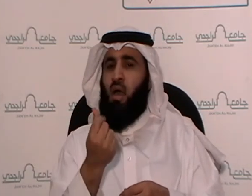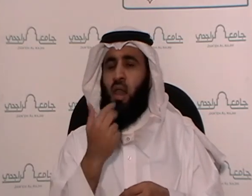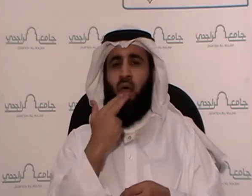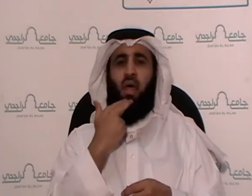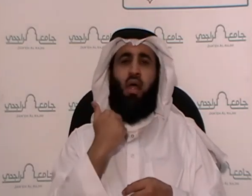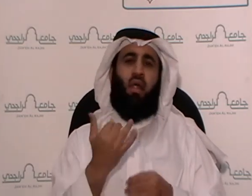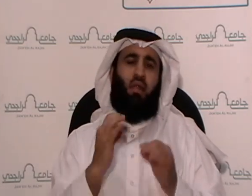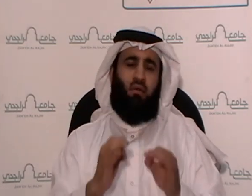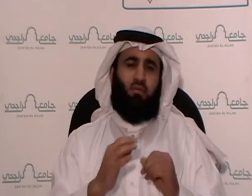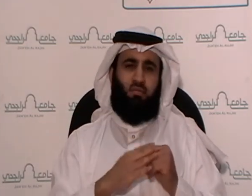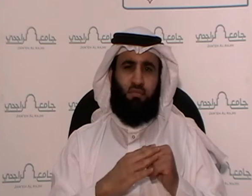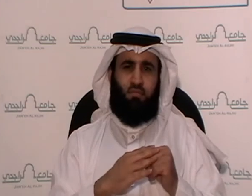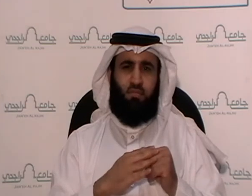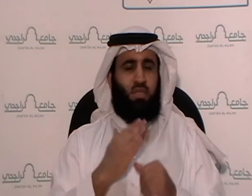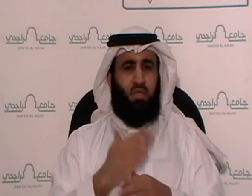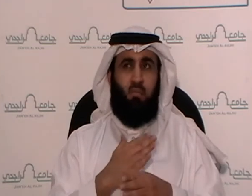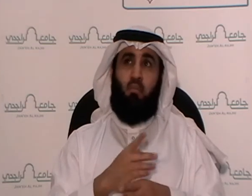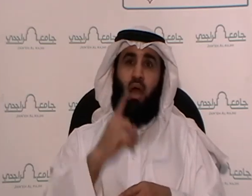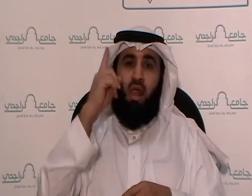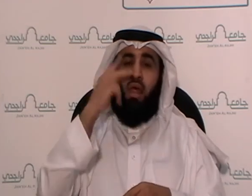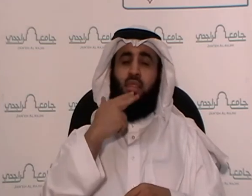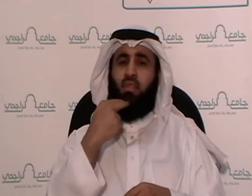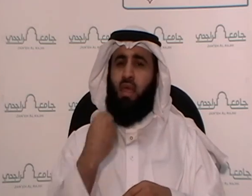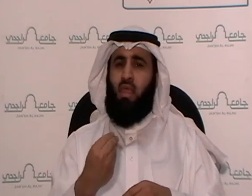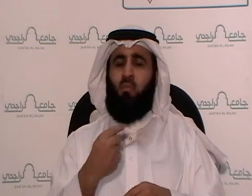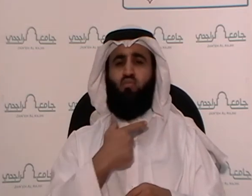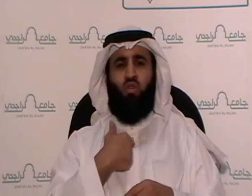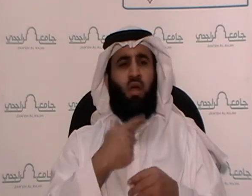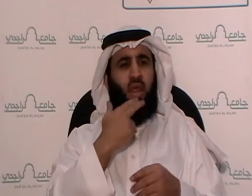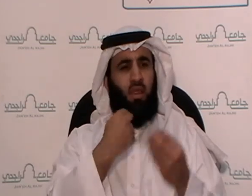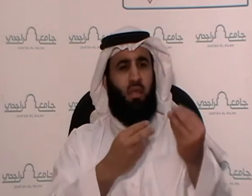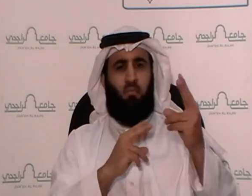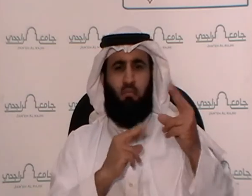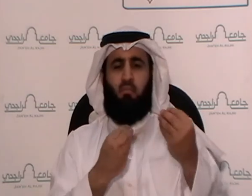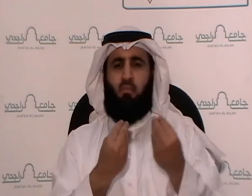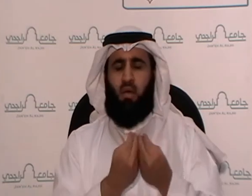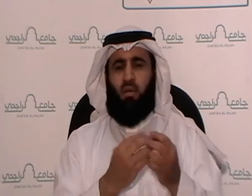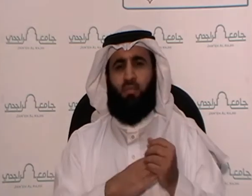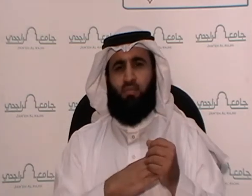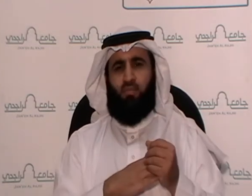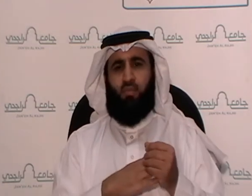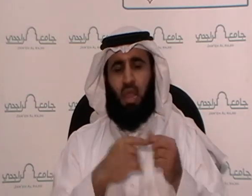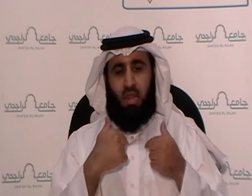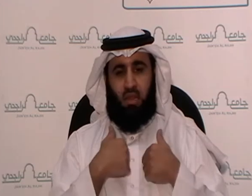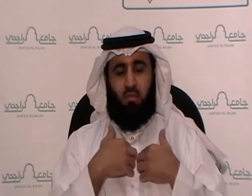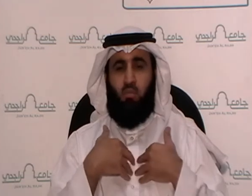صرف، لأن الله طيب لا يقبل إلا طيبا. أترضى أيها السارق